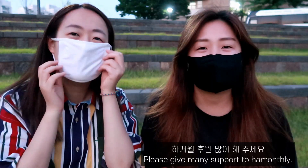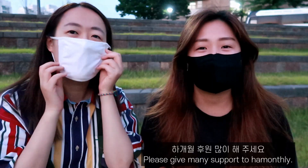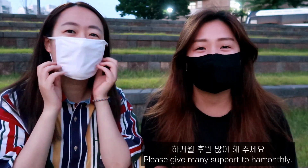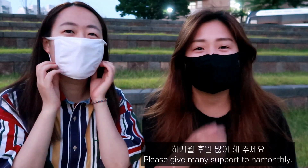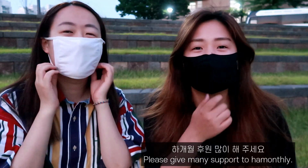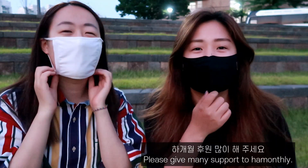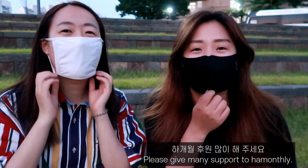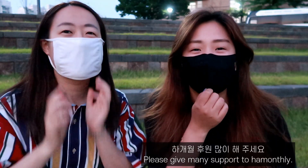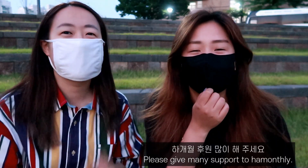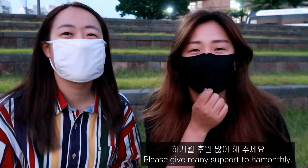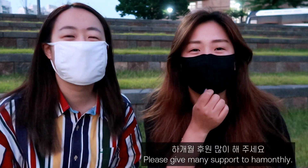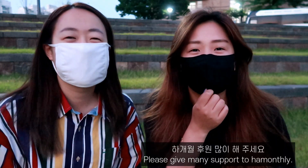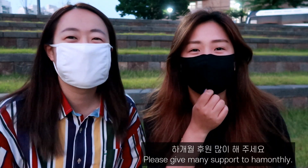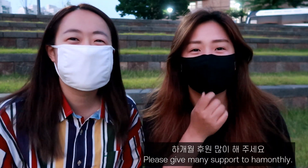4개월 후원 많이 해주세요.